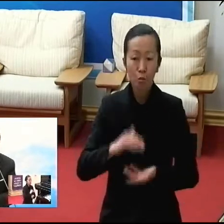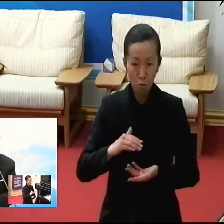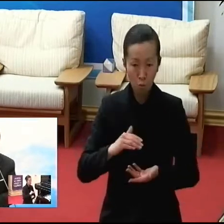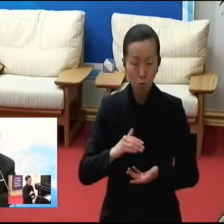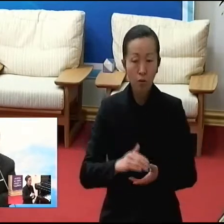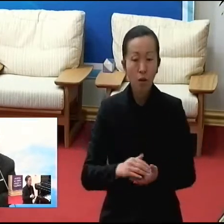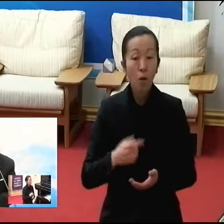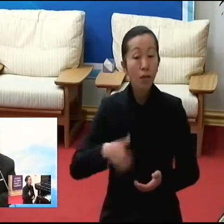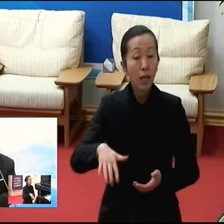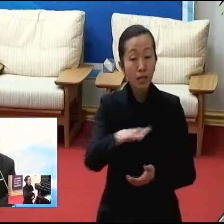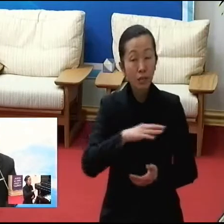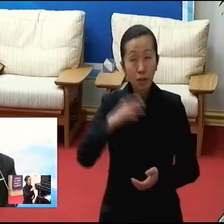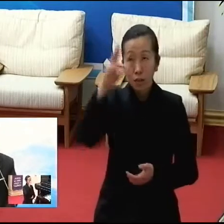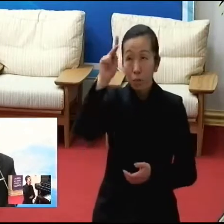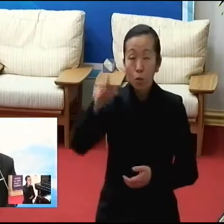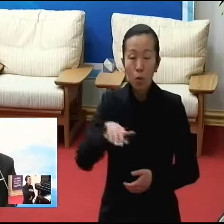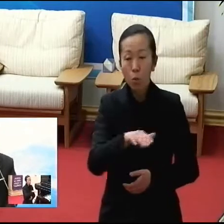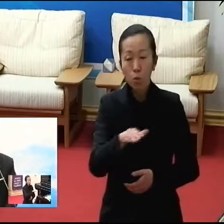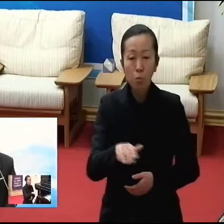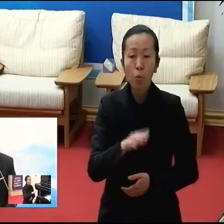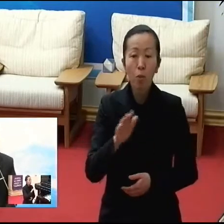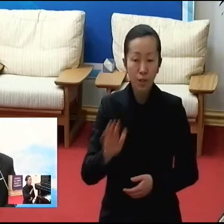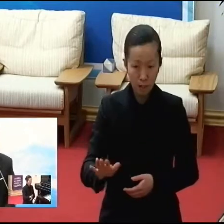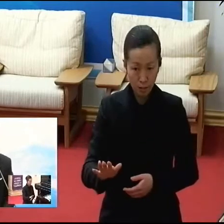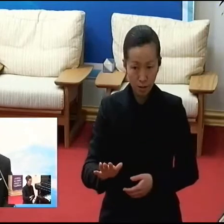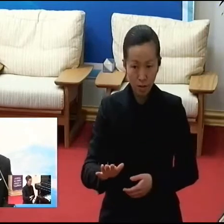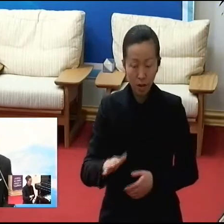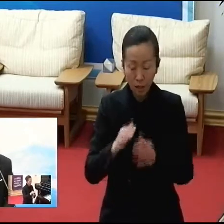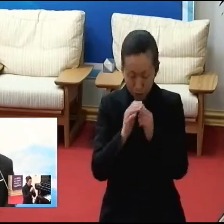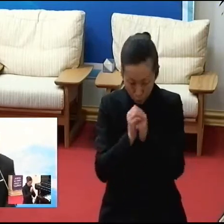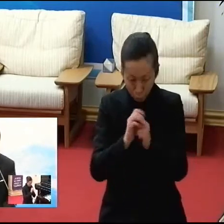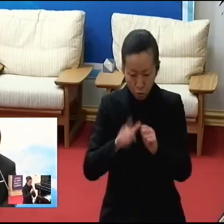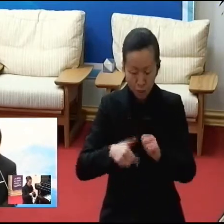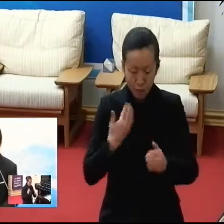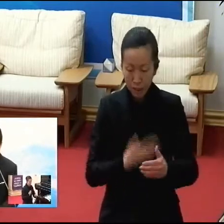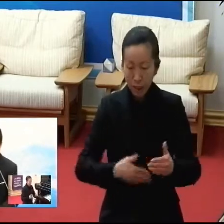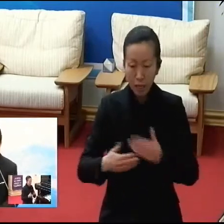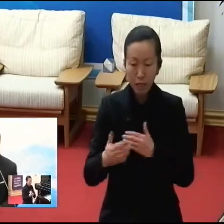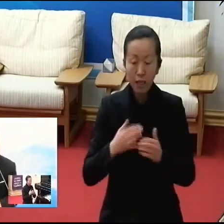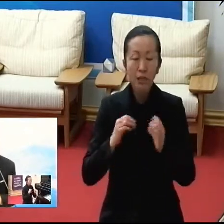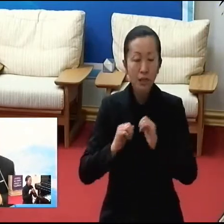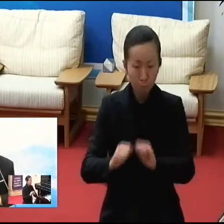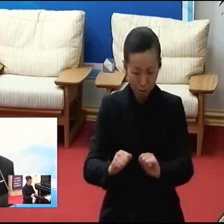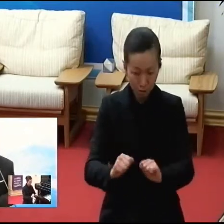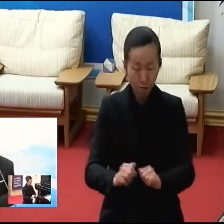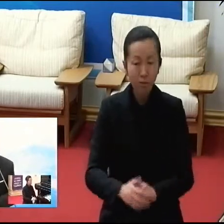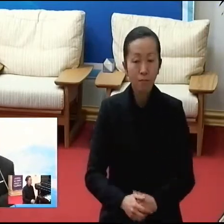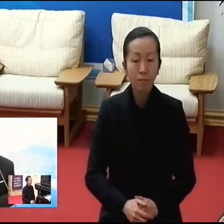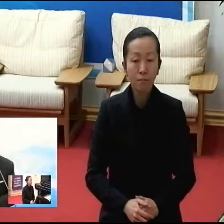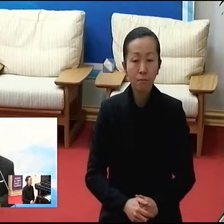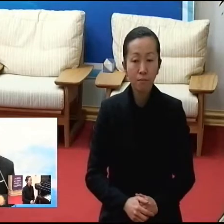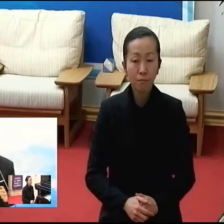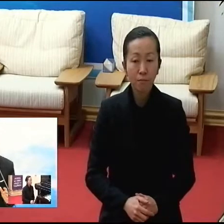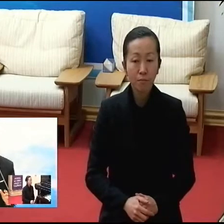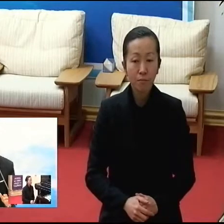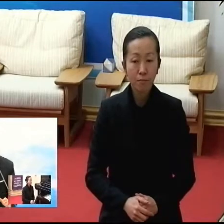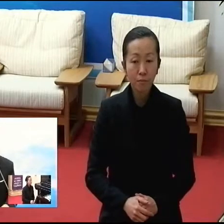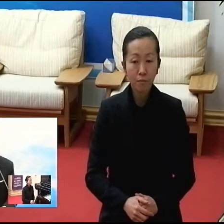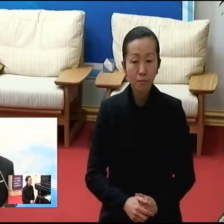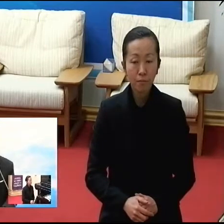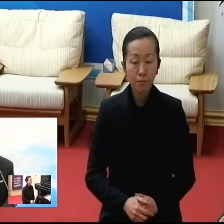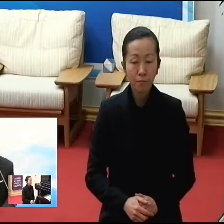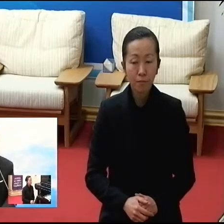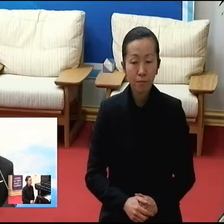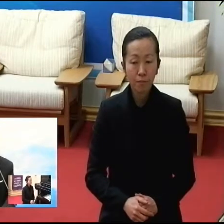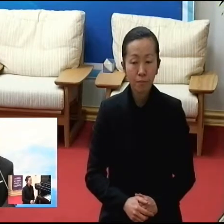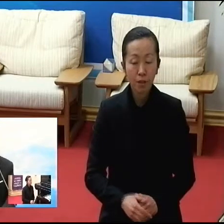하나님의 자녀입니다. 我々は神の子です。 기도할 때 체험하게 될 것입니다. 祈るとき体験します。 그리고 하나님 나라를 위해 우리를 하나님은